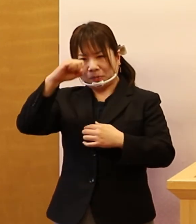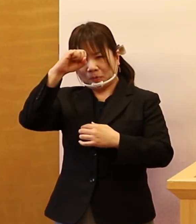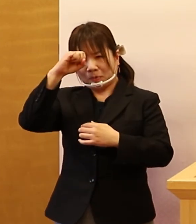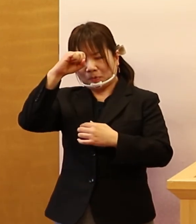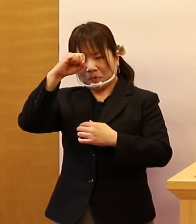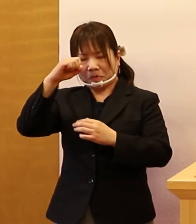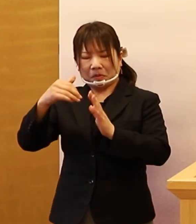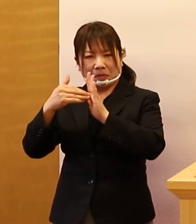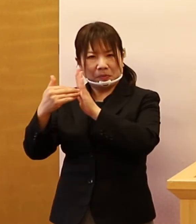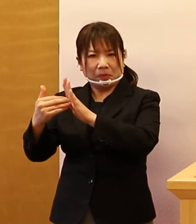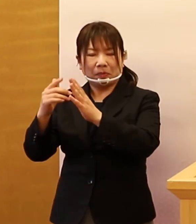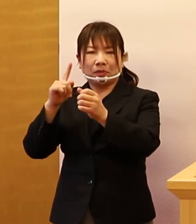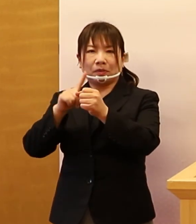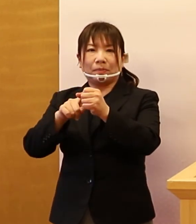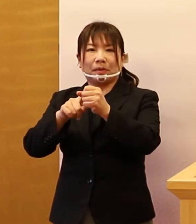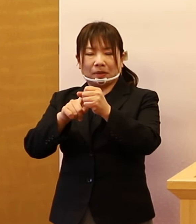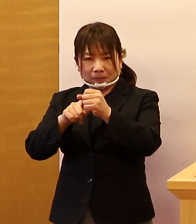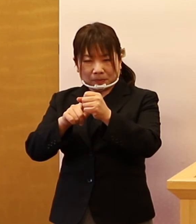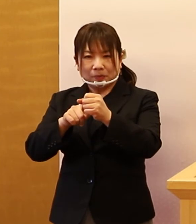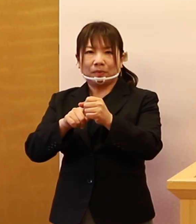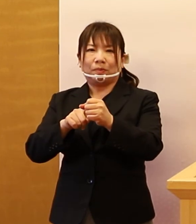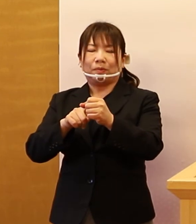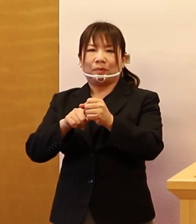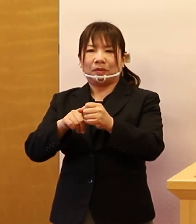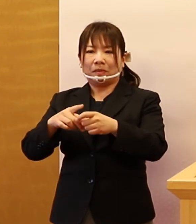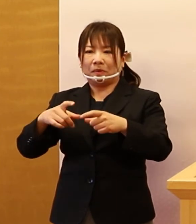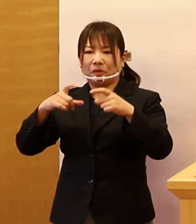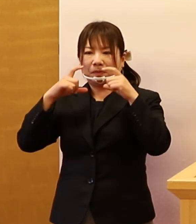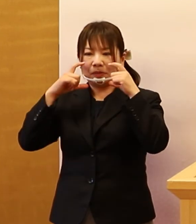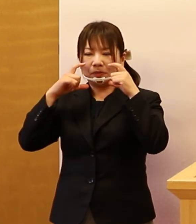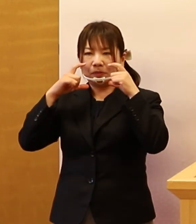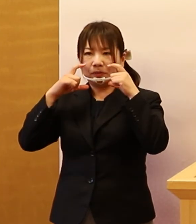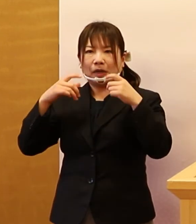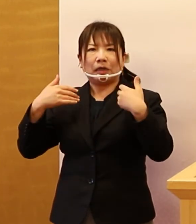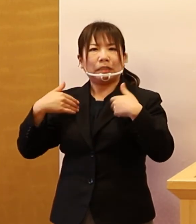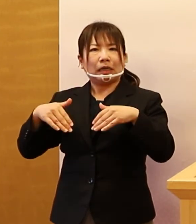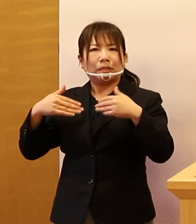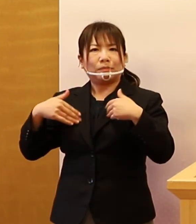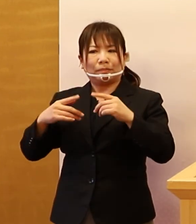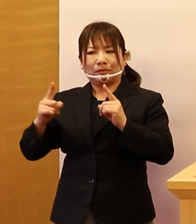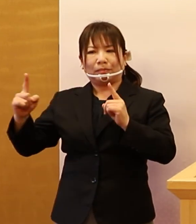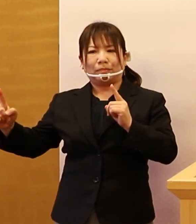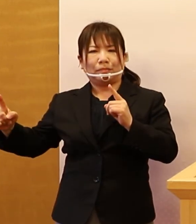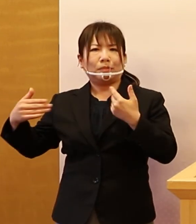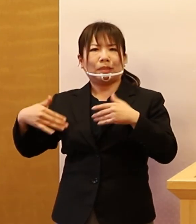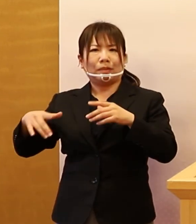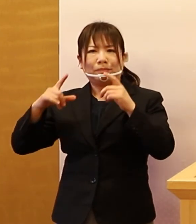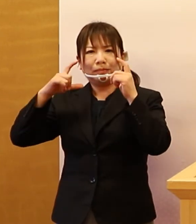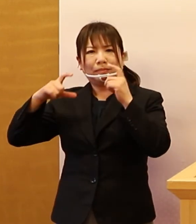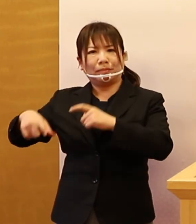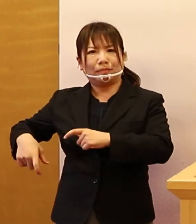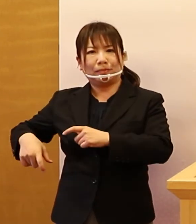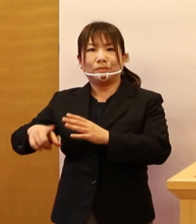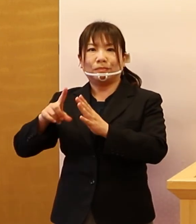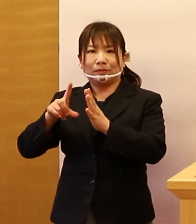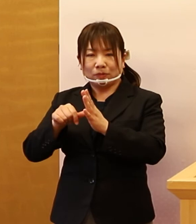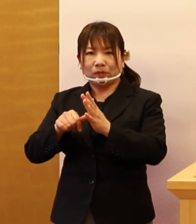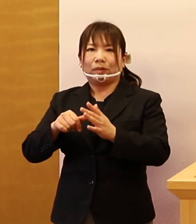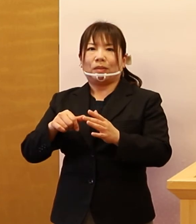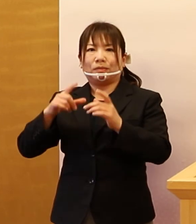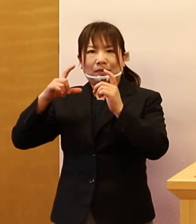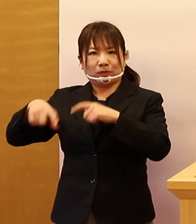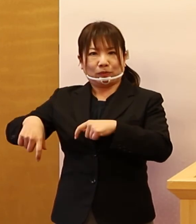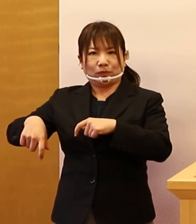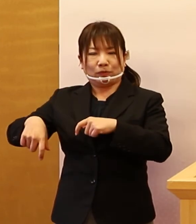スクの着用を必要としない場面ではマスクを外すなど、その時の状況